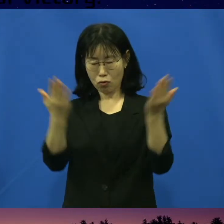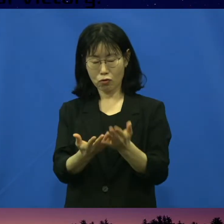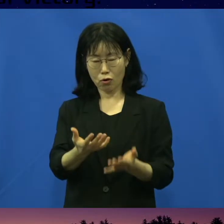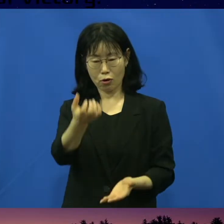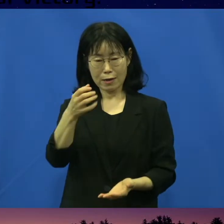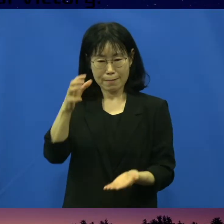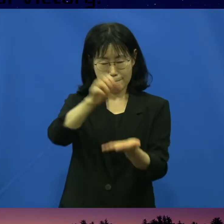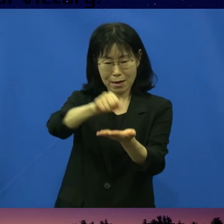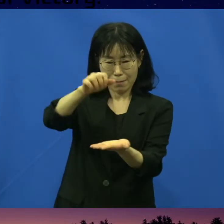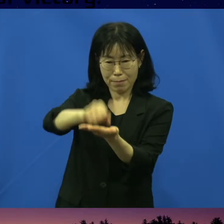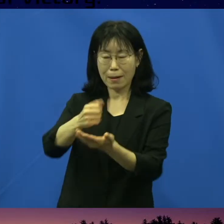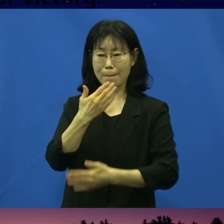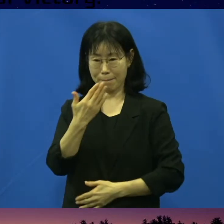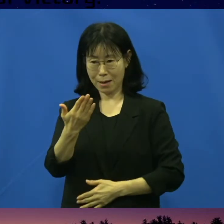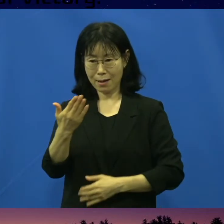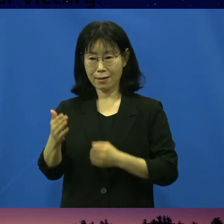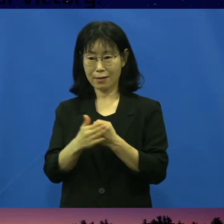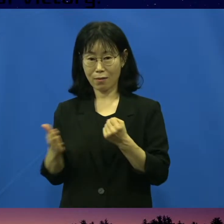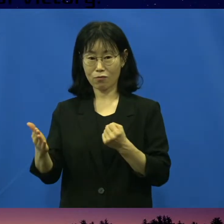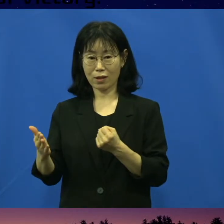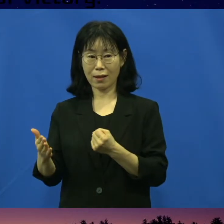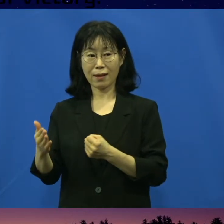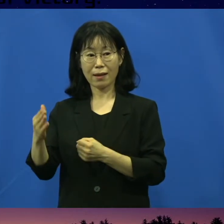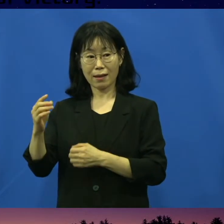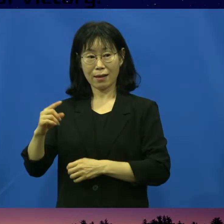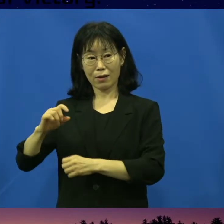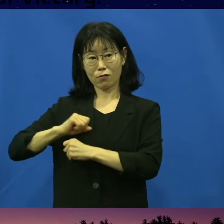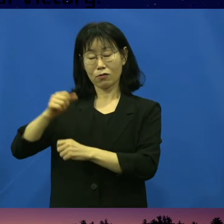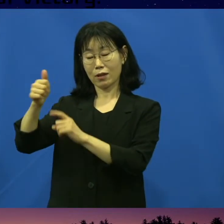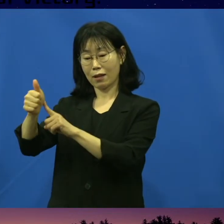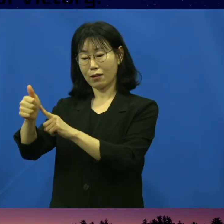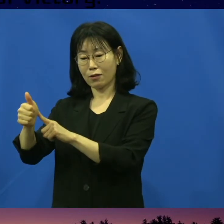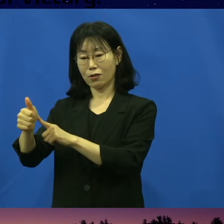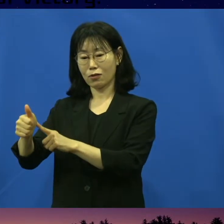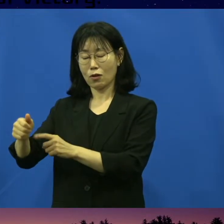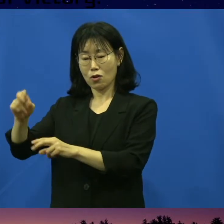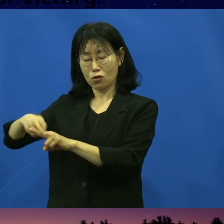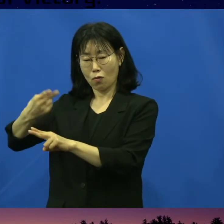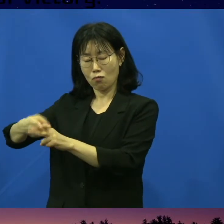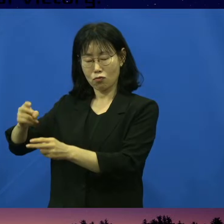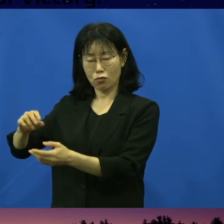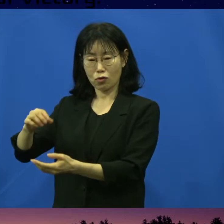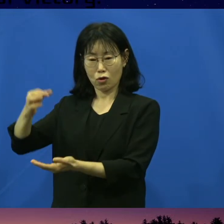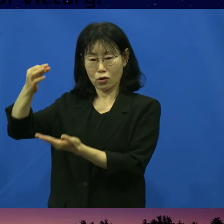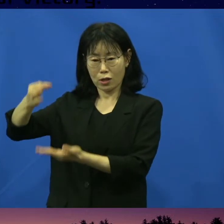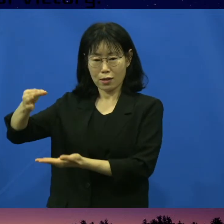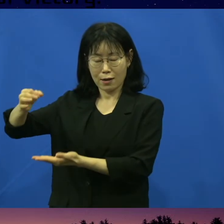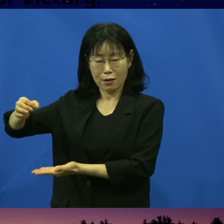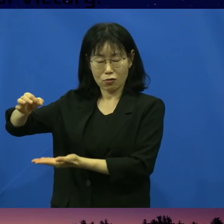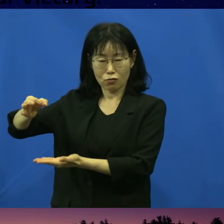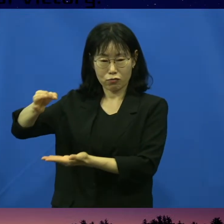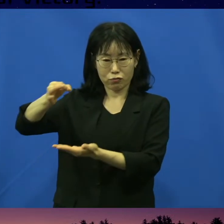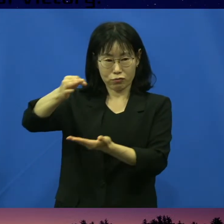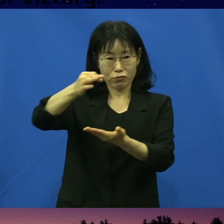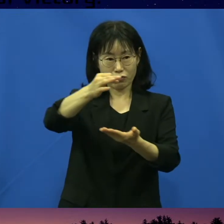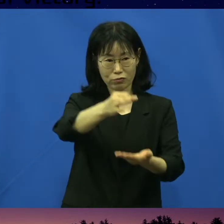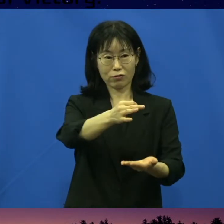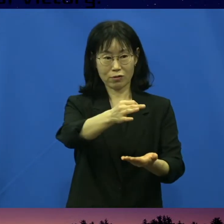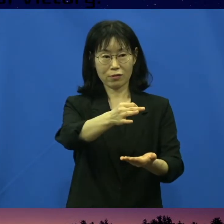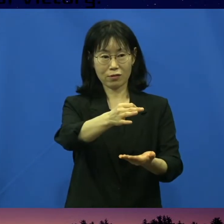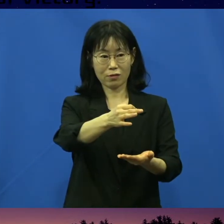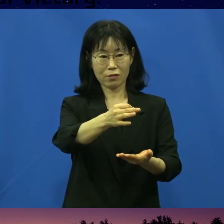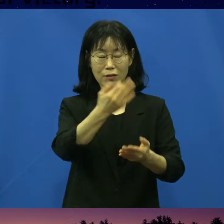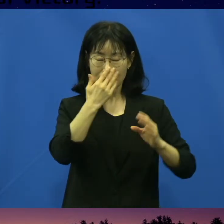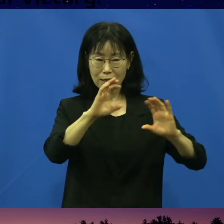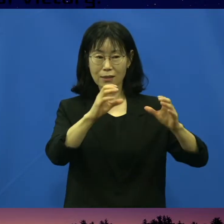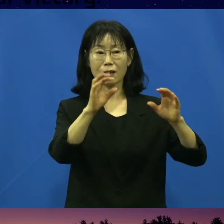아니겠어요? 근데 돈이 사람을 살립니까, 여러분? 여러분, 구원의 문제는 방향입니다. 방향이